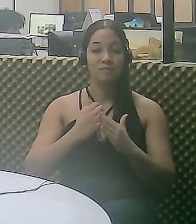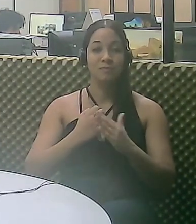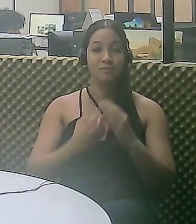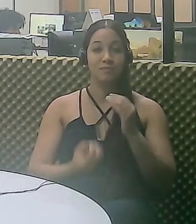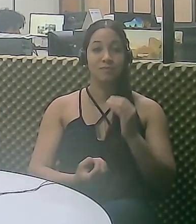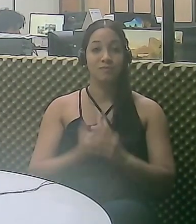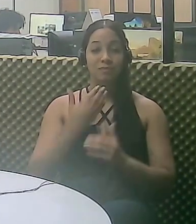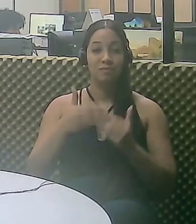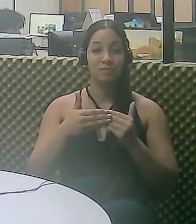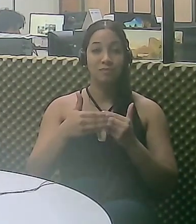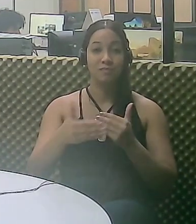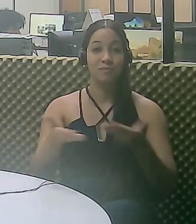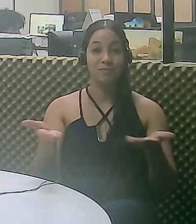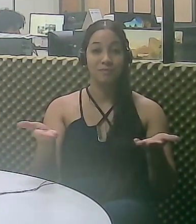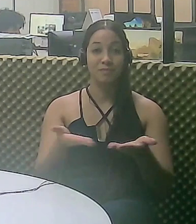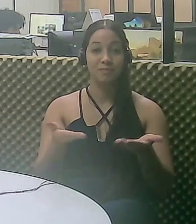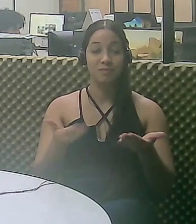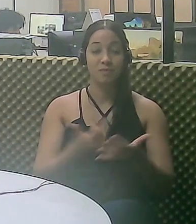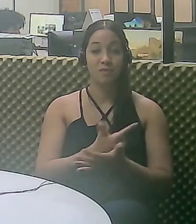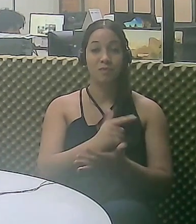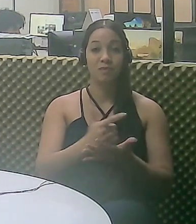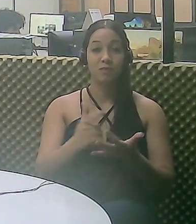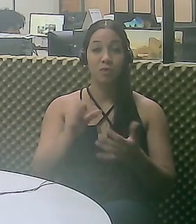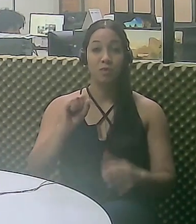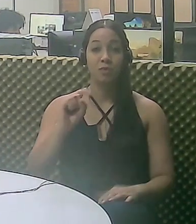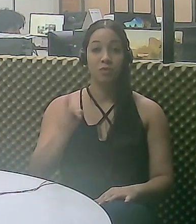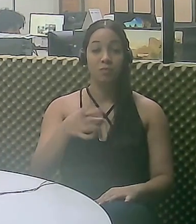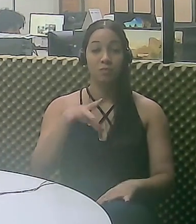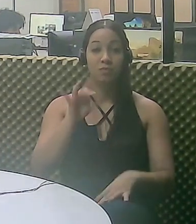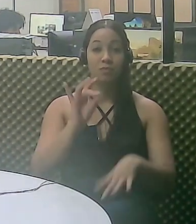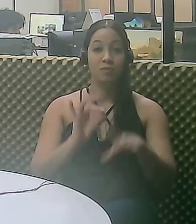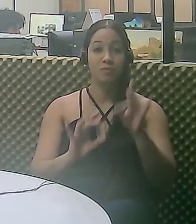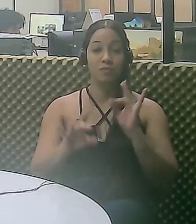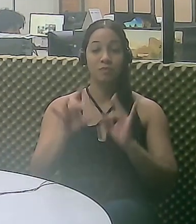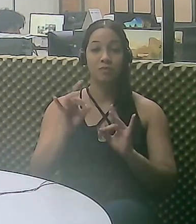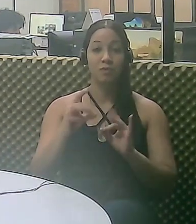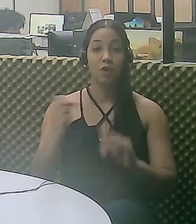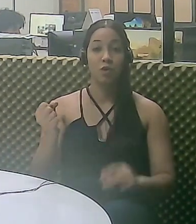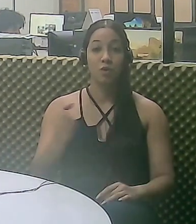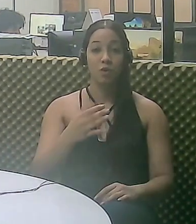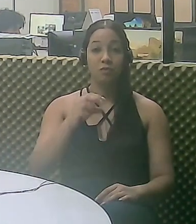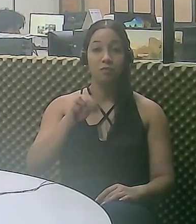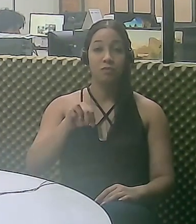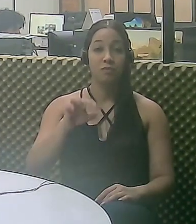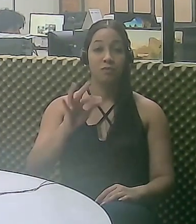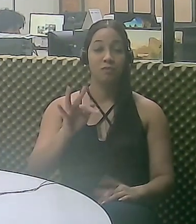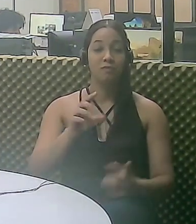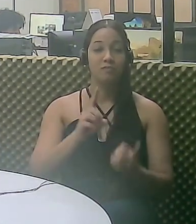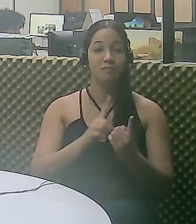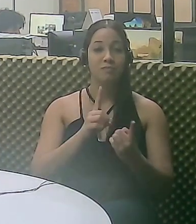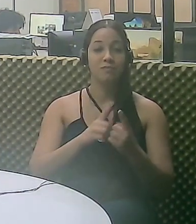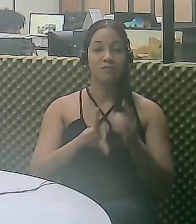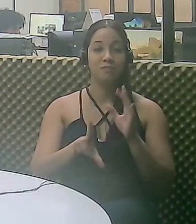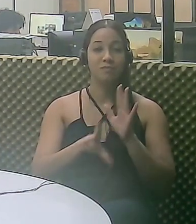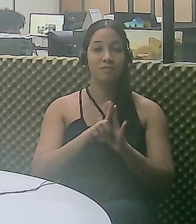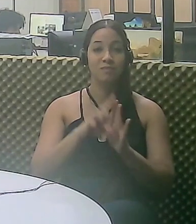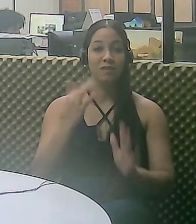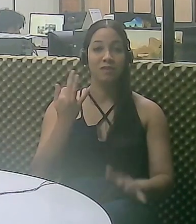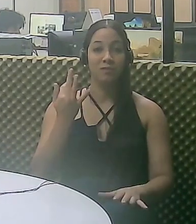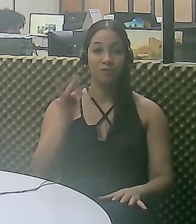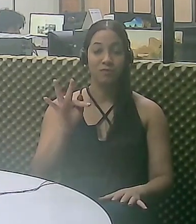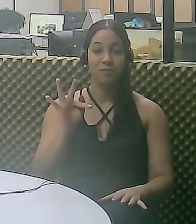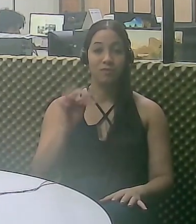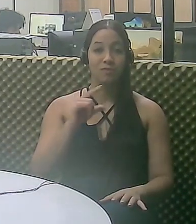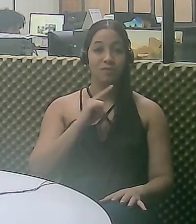constituírem a partir de agora e outras 8 mil selecionadas. A nova nota fiscal atende à legislação federal